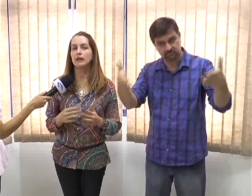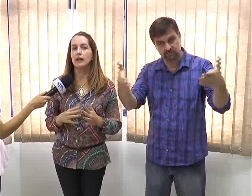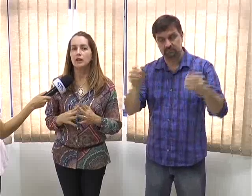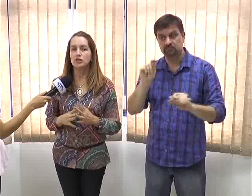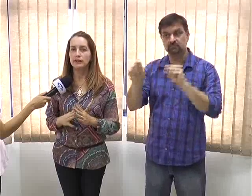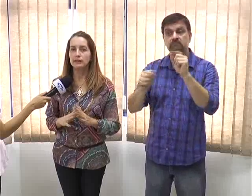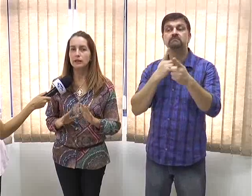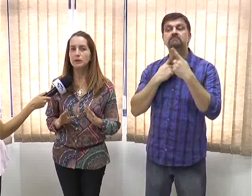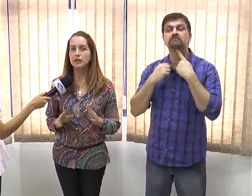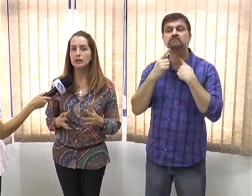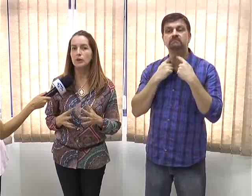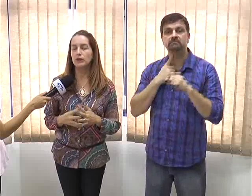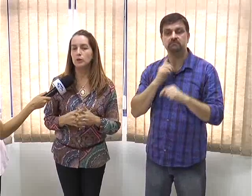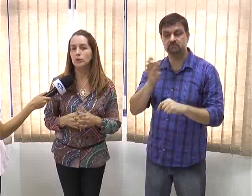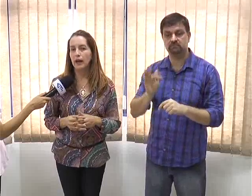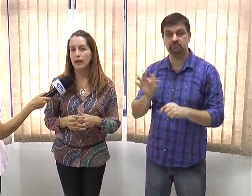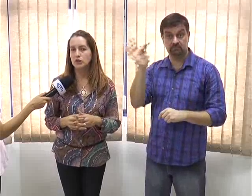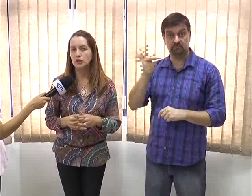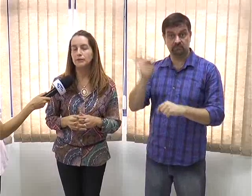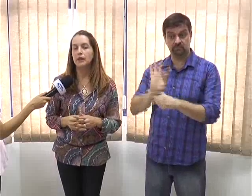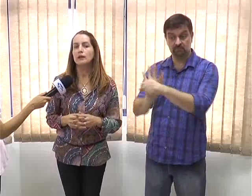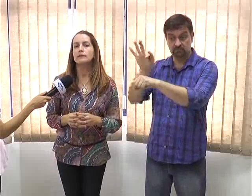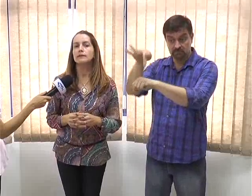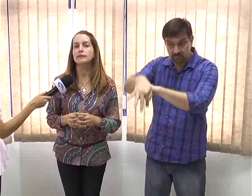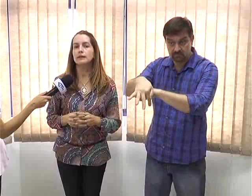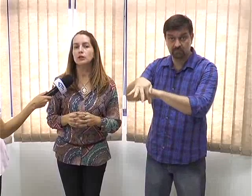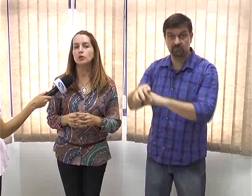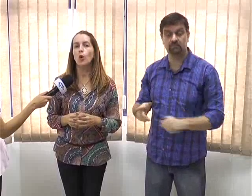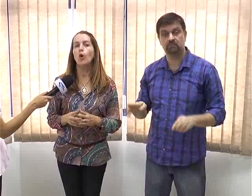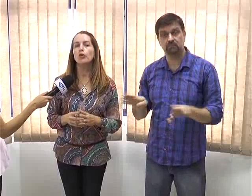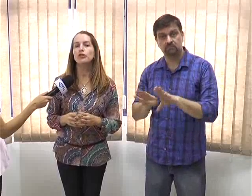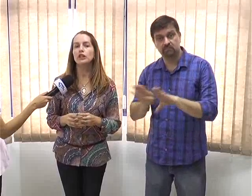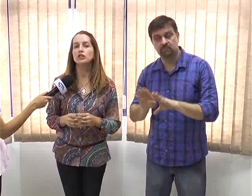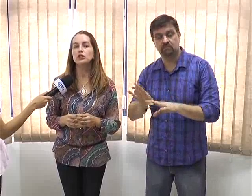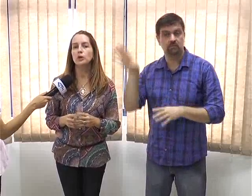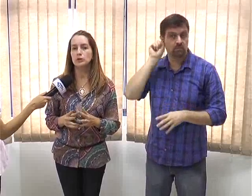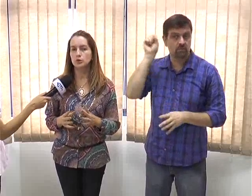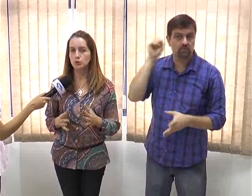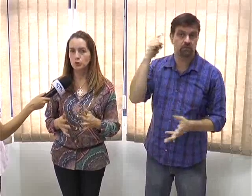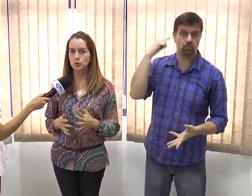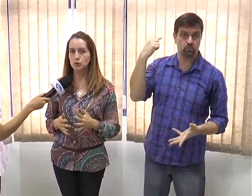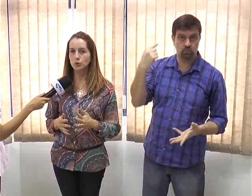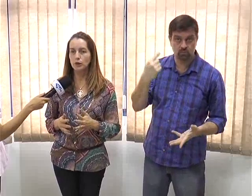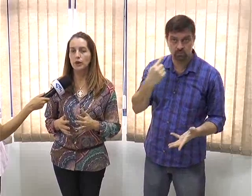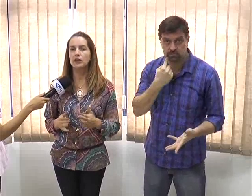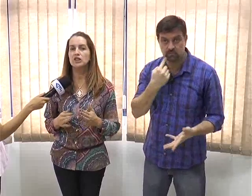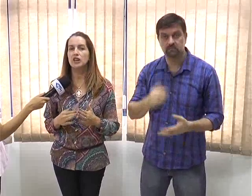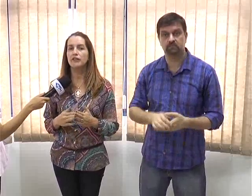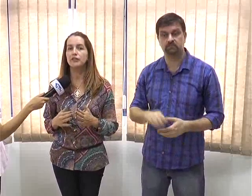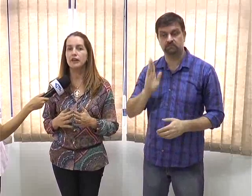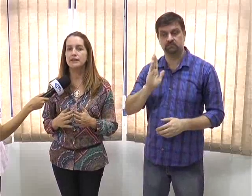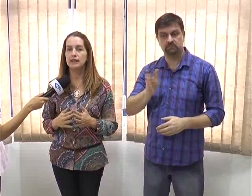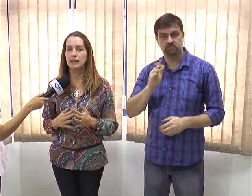já terminando a faculdade, tanto ouvinte quanto surdo, que já fez a